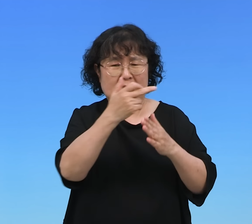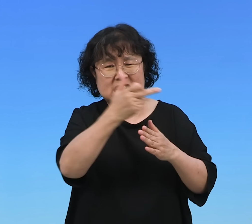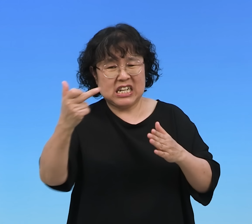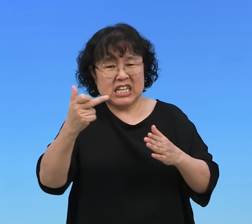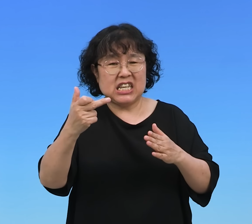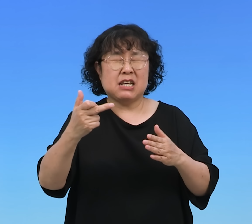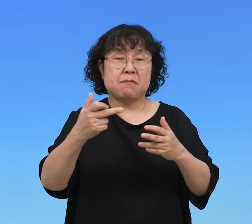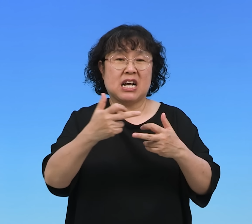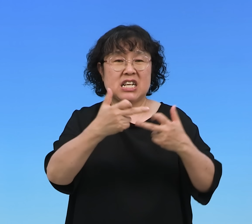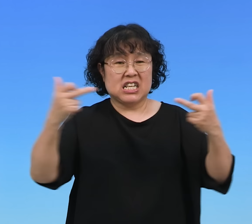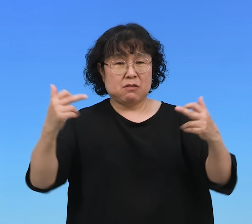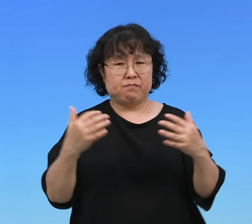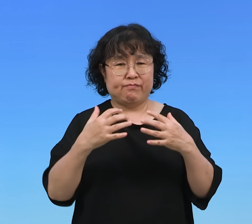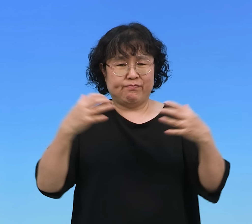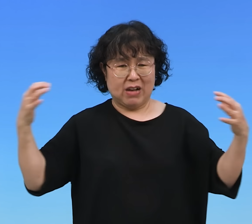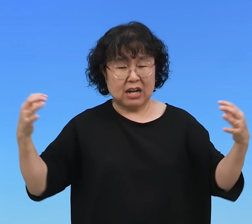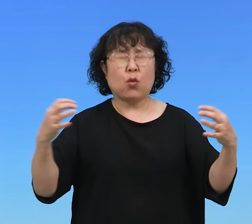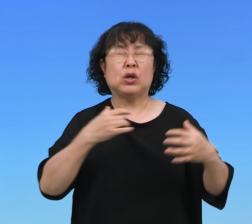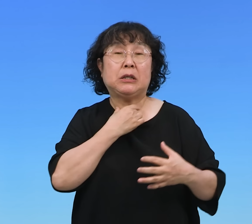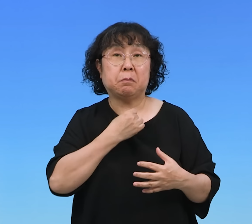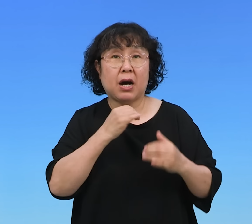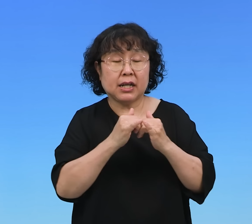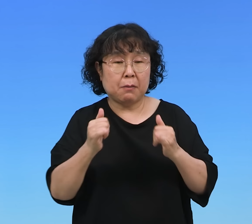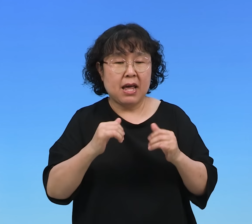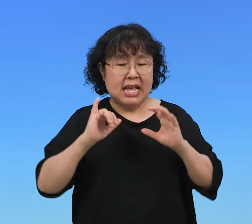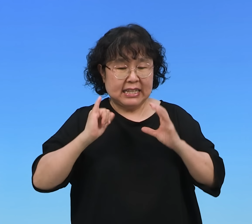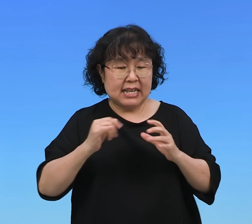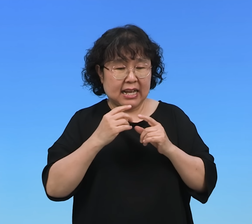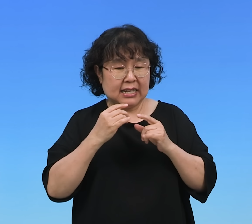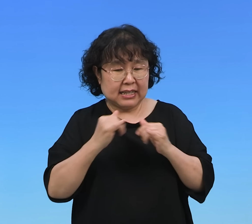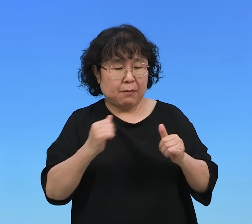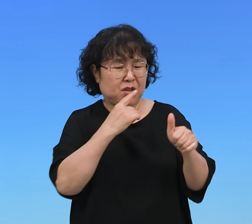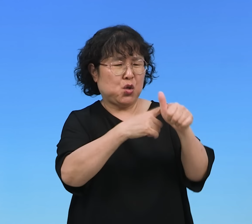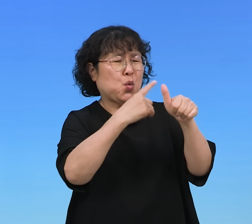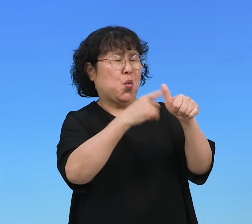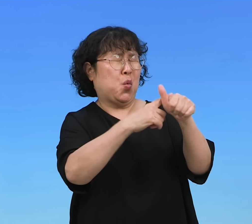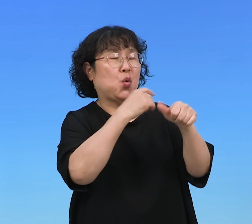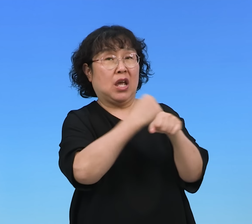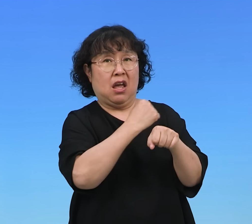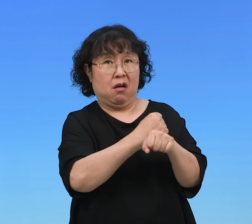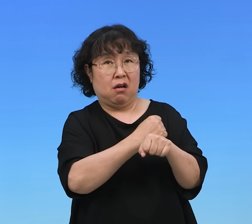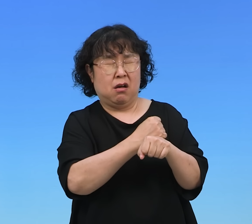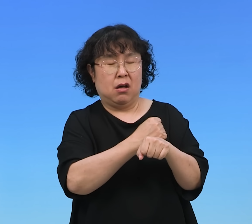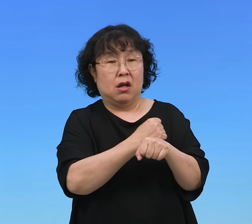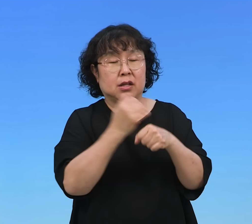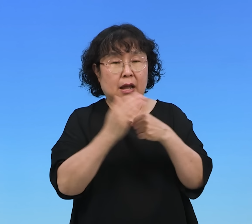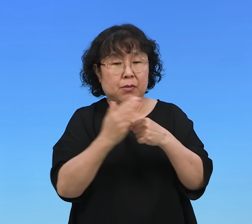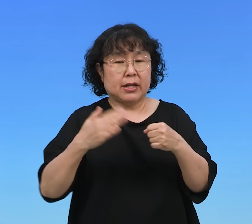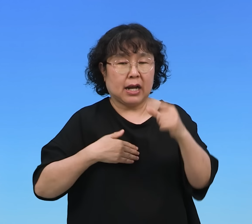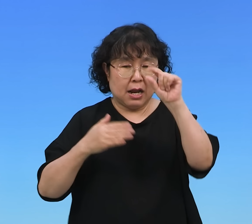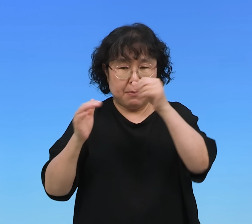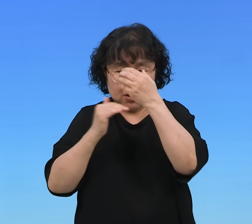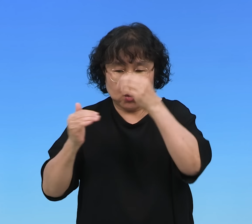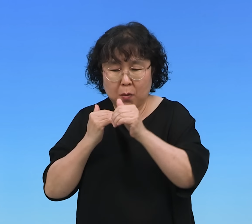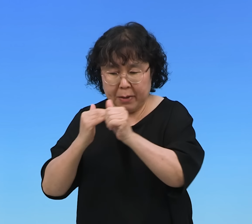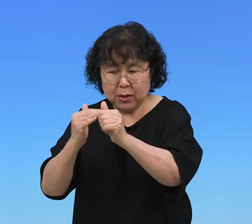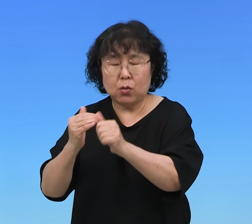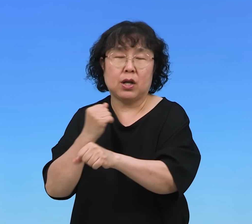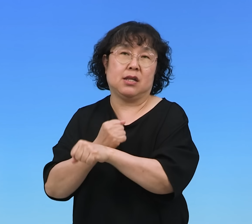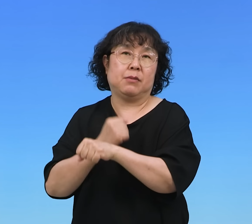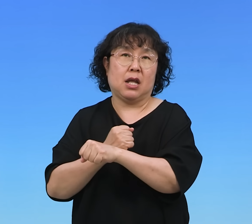그래갖고 어떻게 전도가 되겠냐고요. 연말에 11교회를 이제 선정해서 이미 개척된 교회 중에